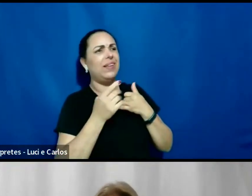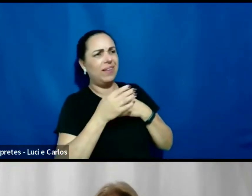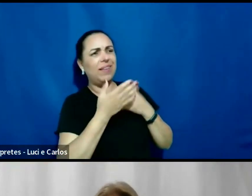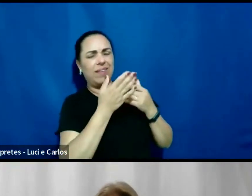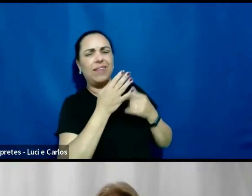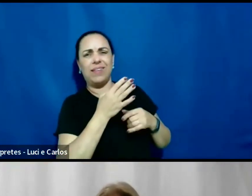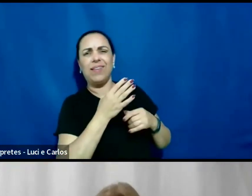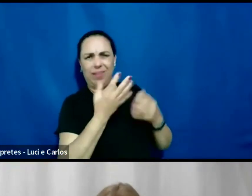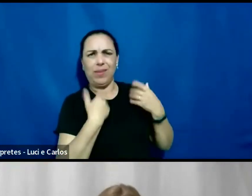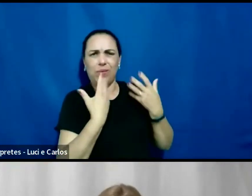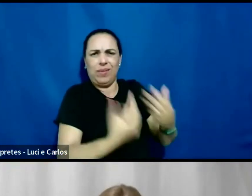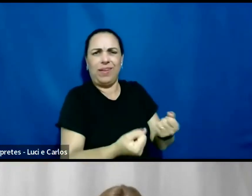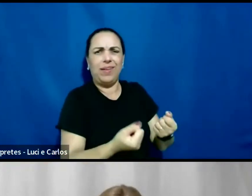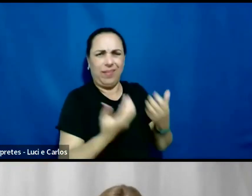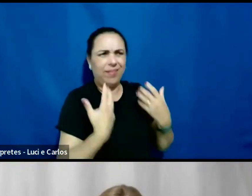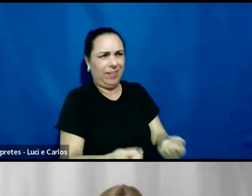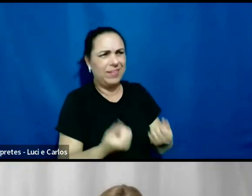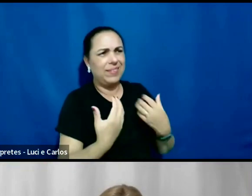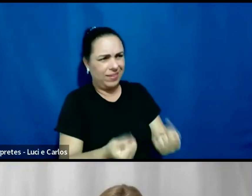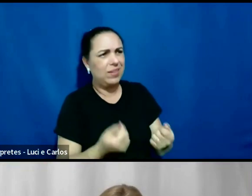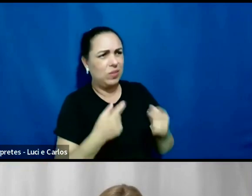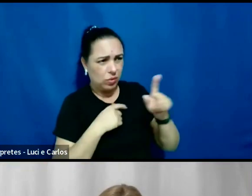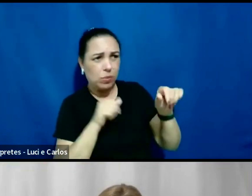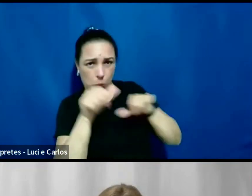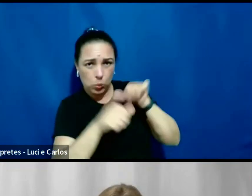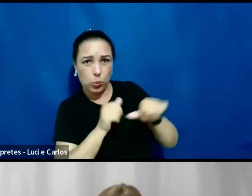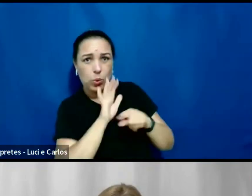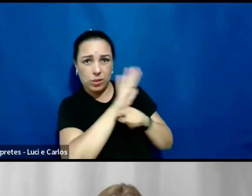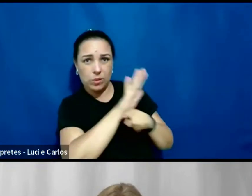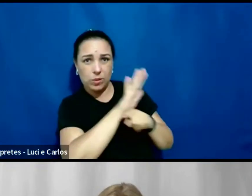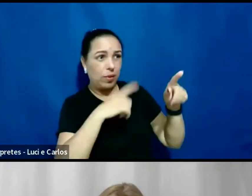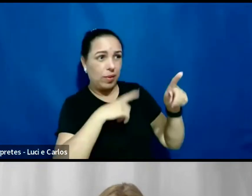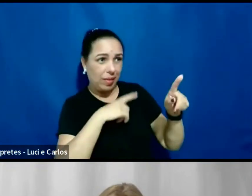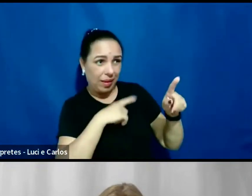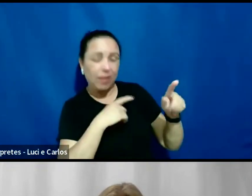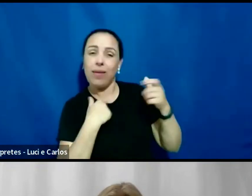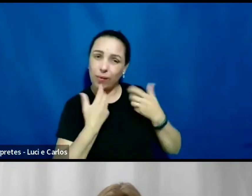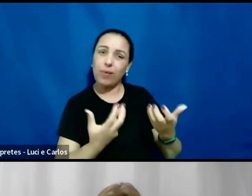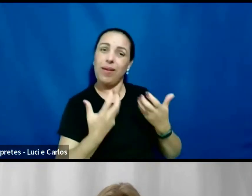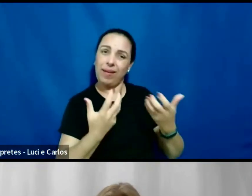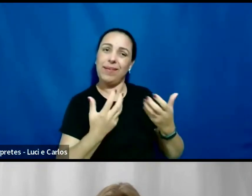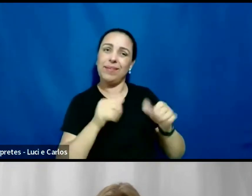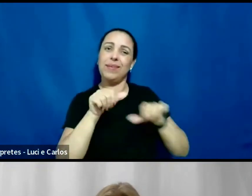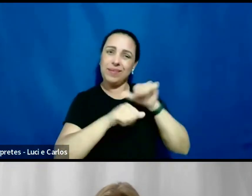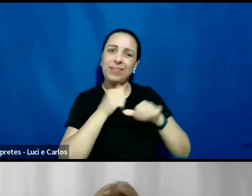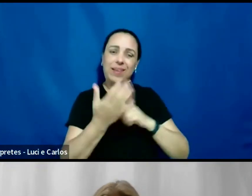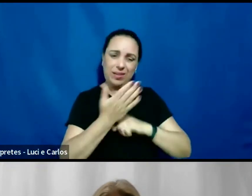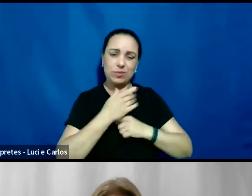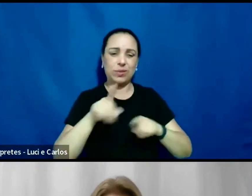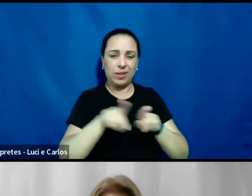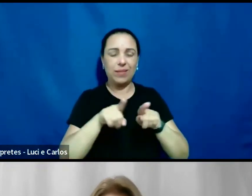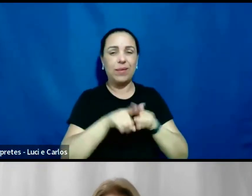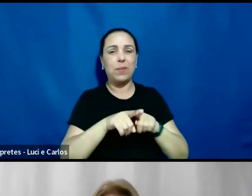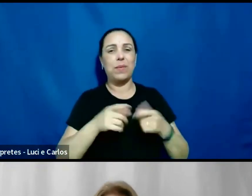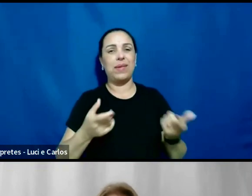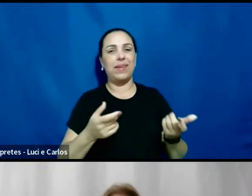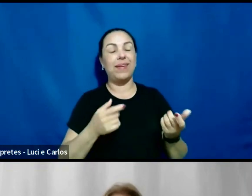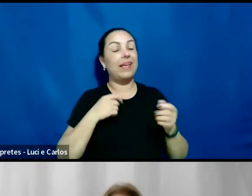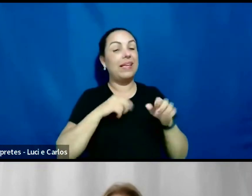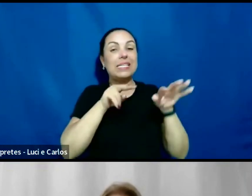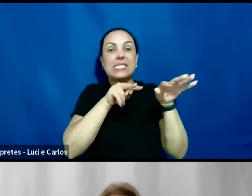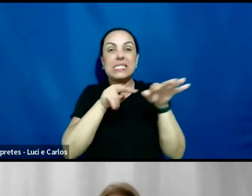anos, eu falei: não, se tem diferença a água, eu quero saber. E aí, na mesma semana, eu comecei a fazer uso e